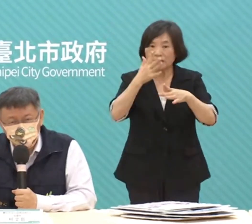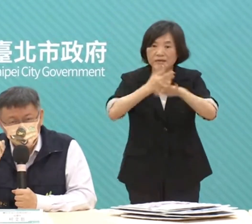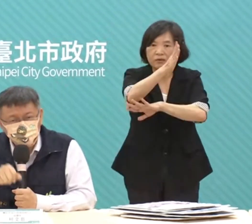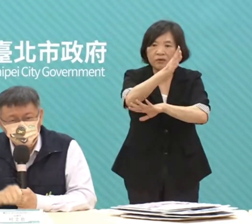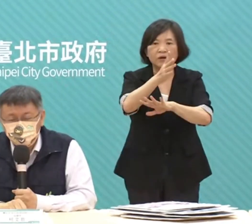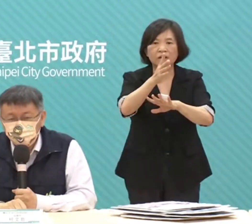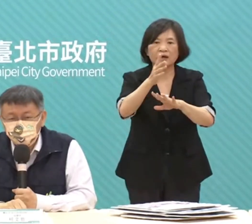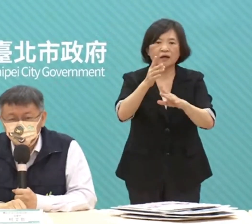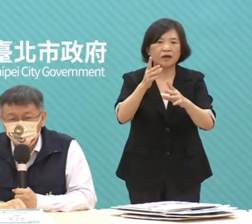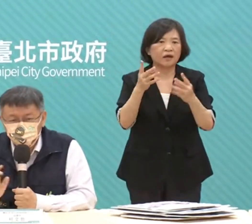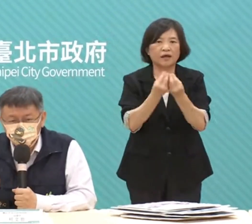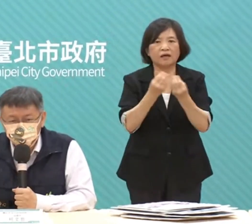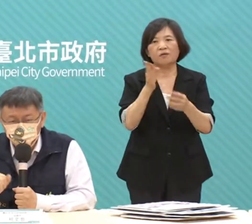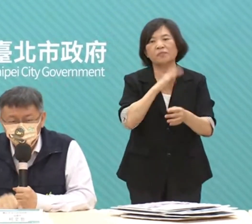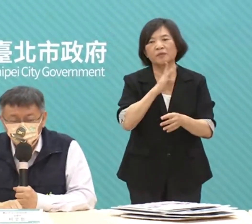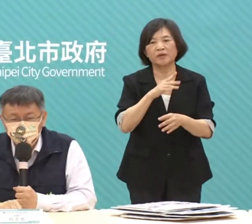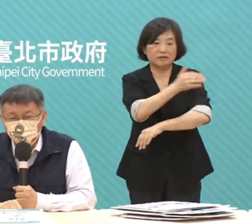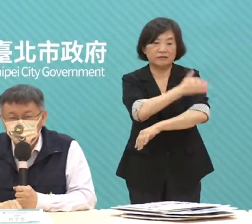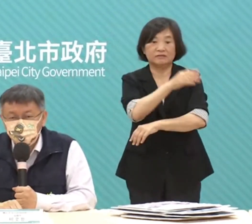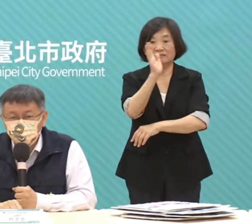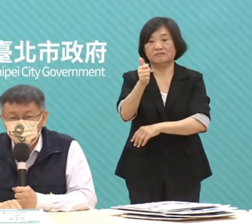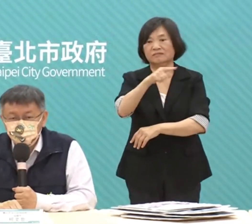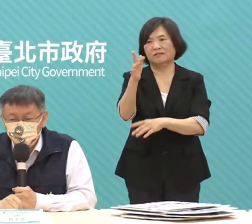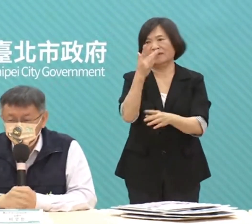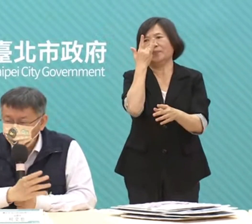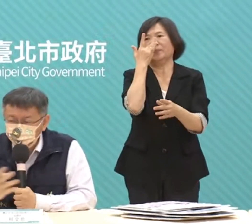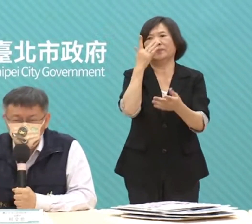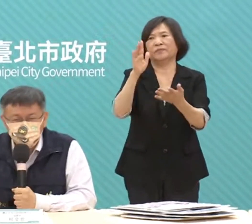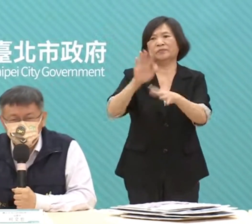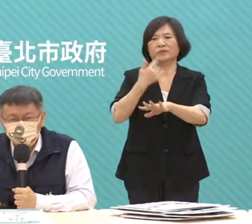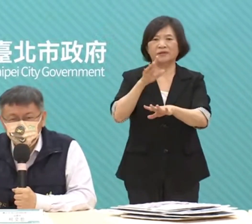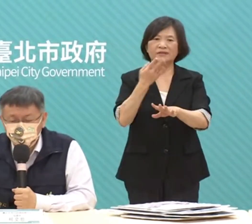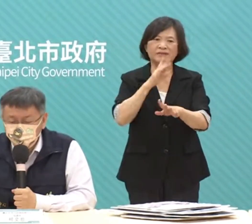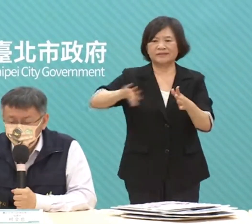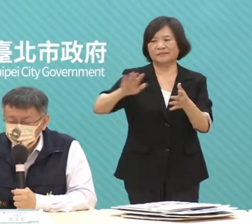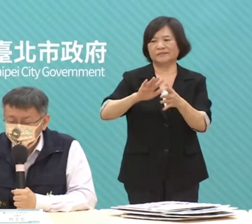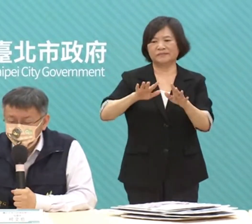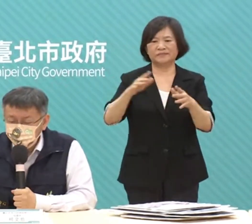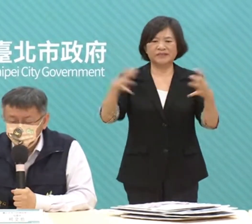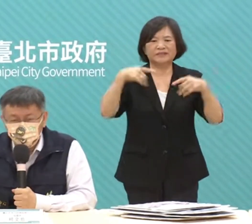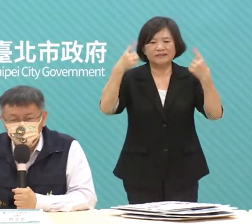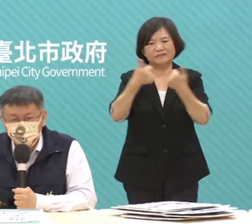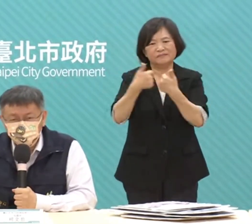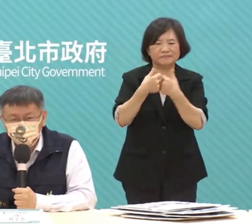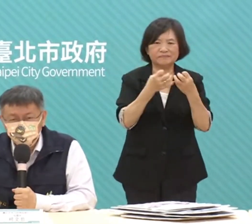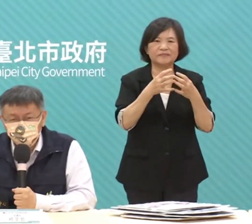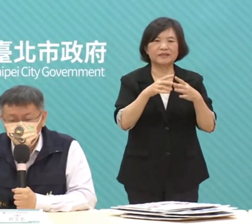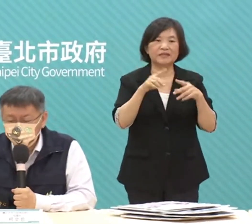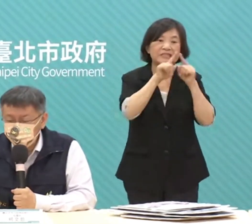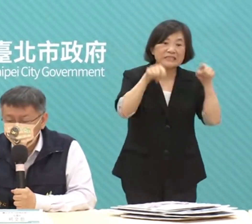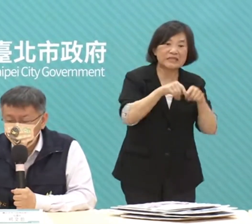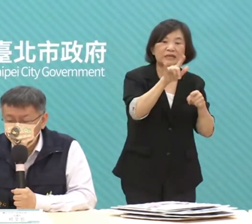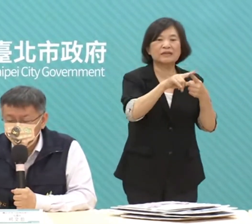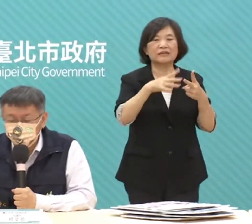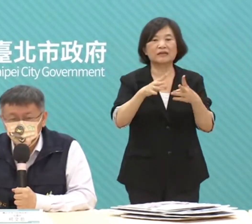我就明白的问你知道吗？就算陈时中不懂，你知道吗？你后面那一排，从张尚存、石崇